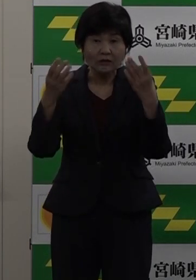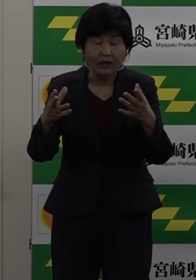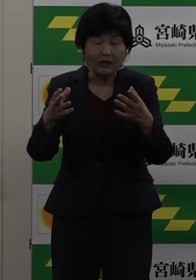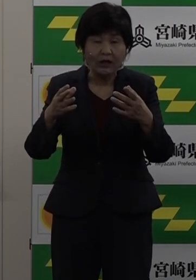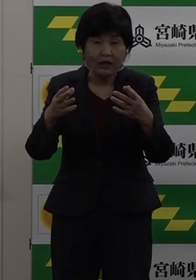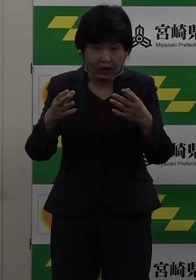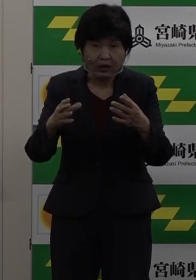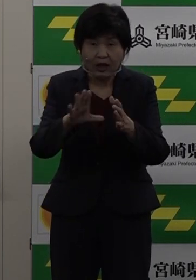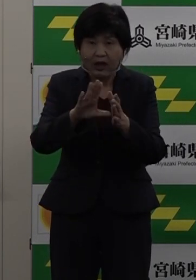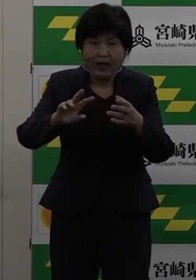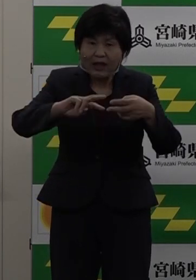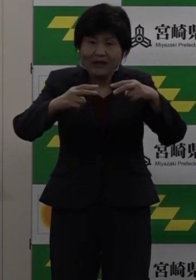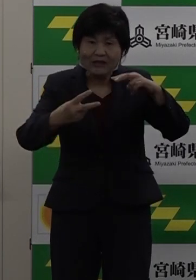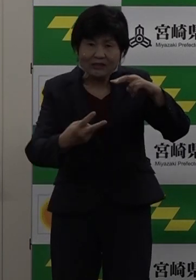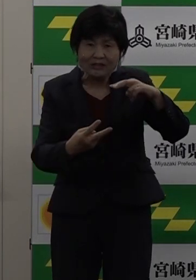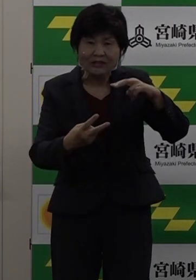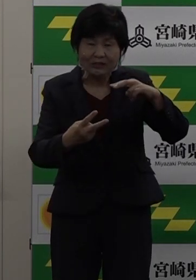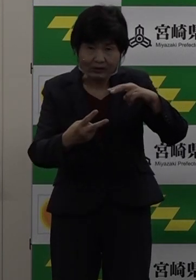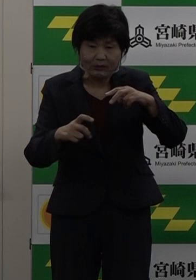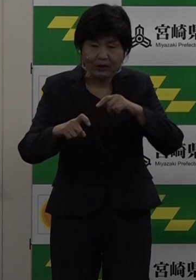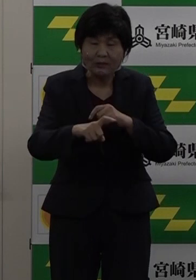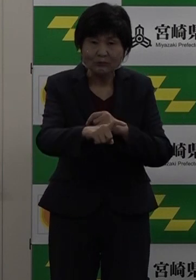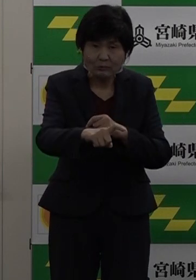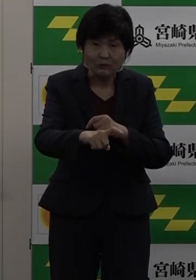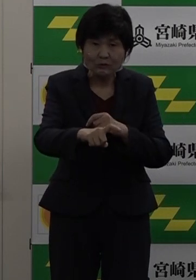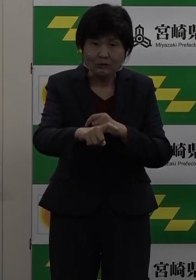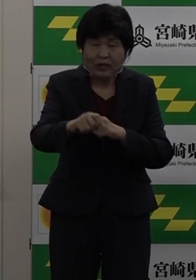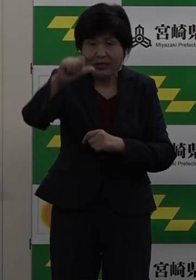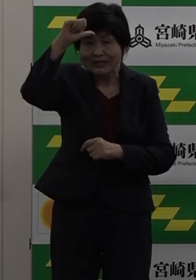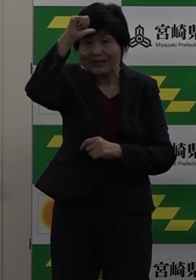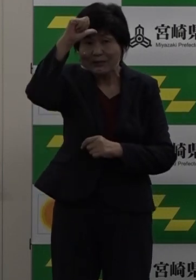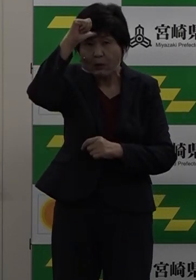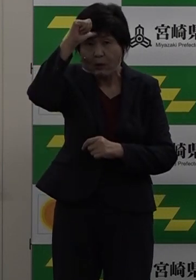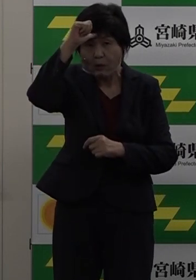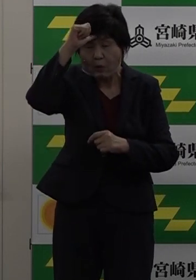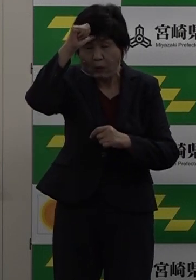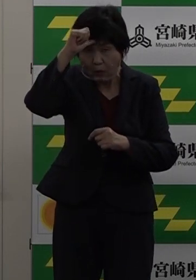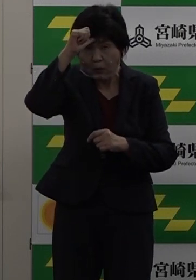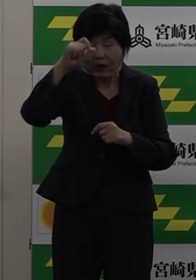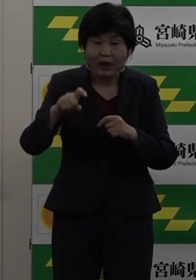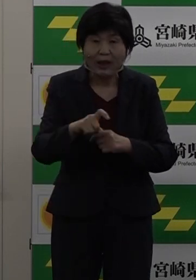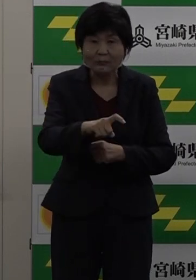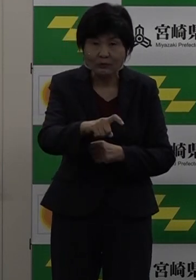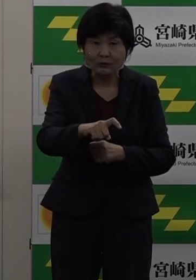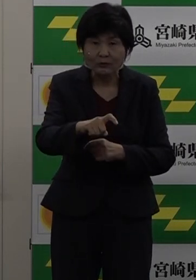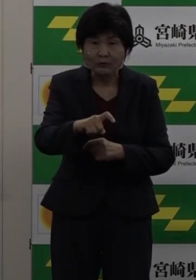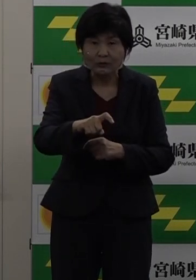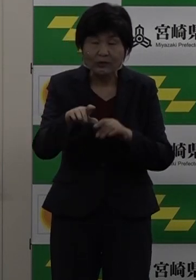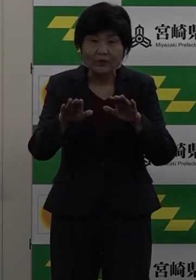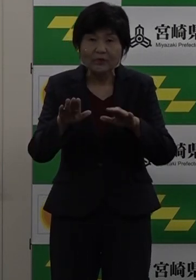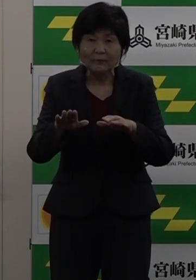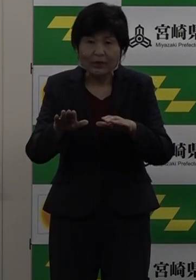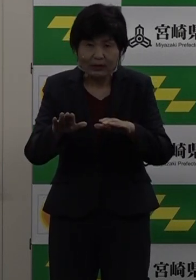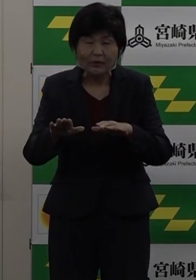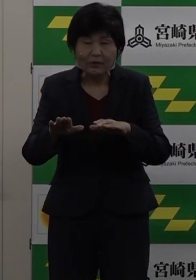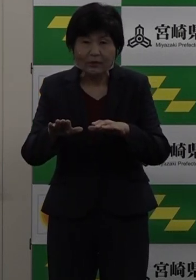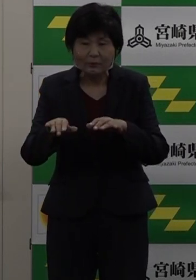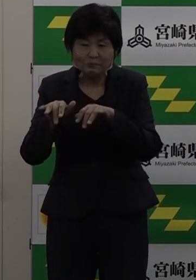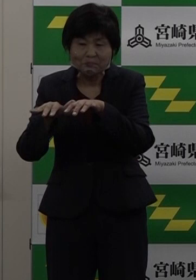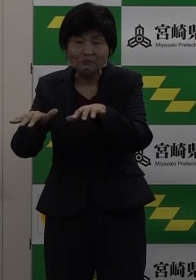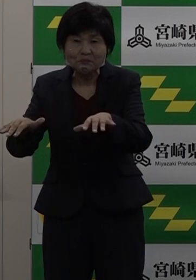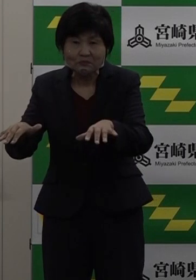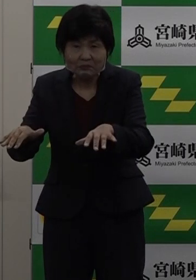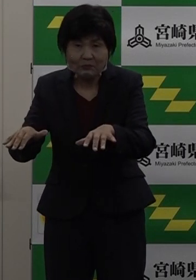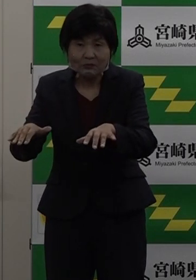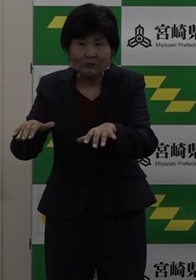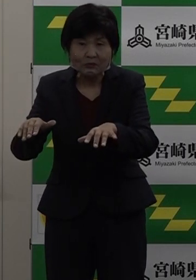ですね、インド株、これは今主流となっておりますイギリス株よりはさらに感染力